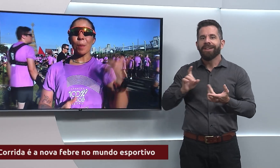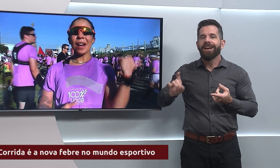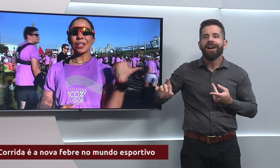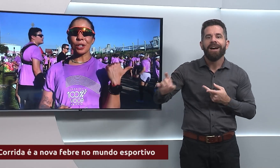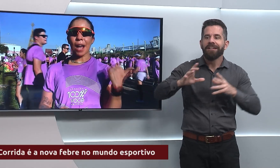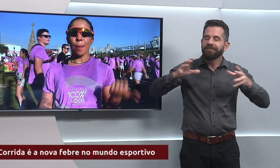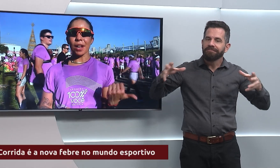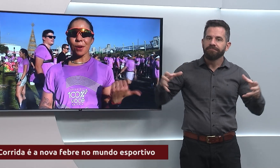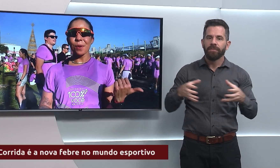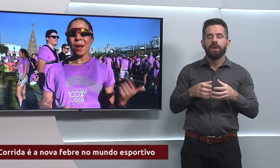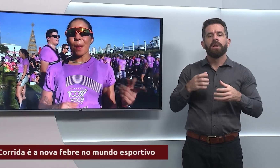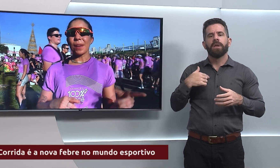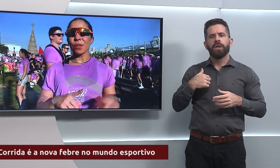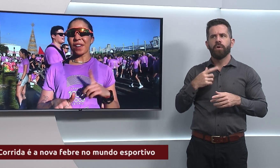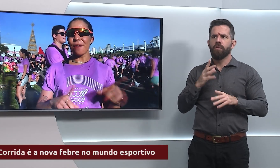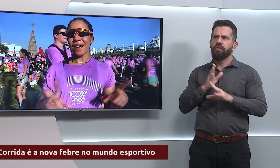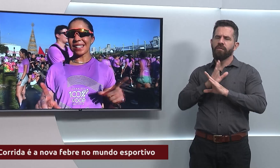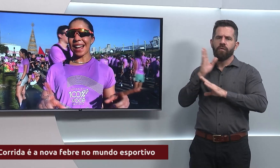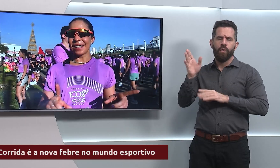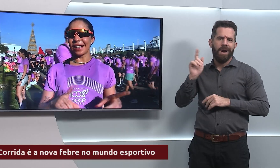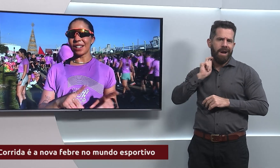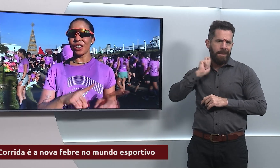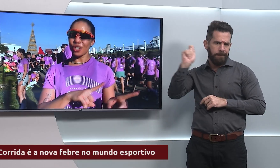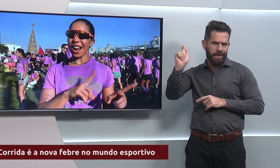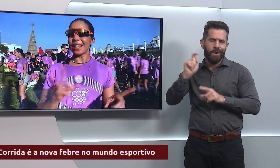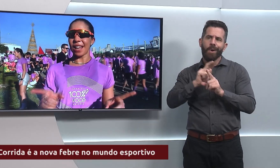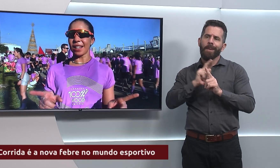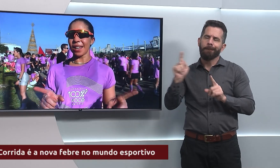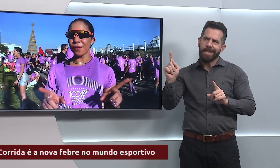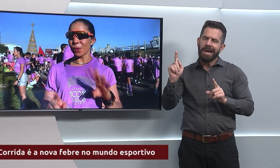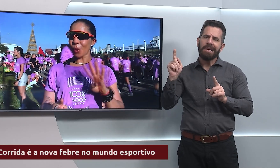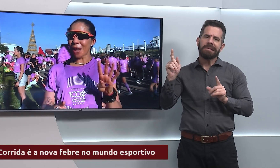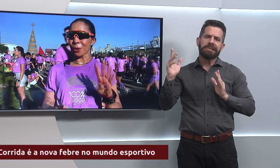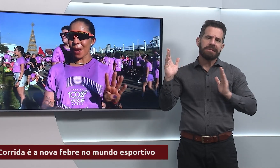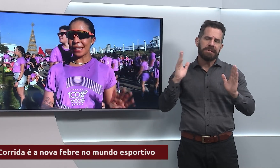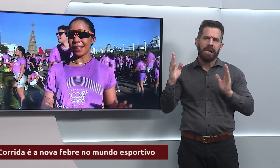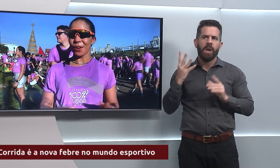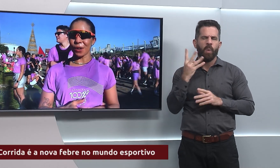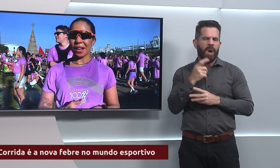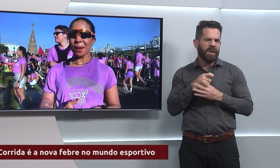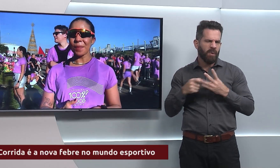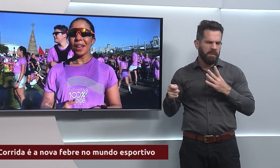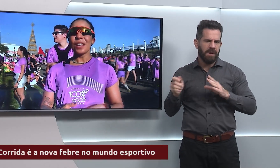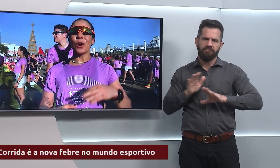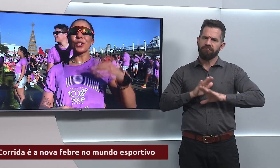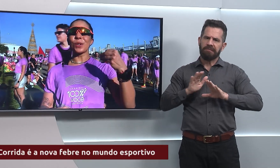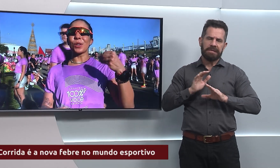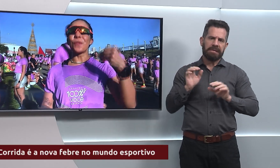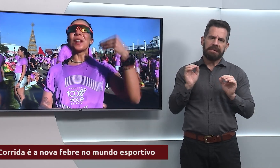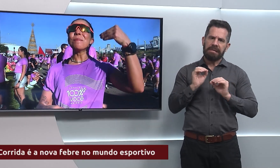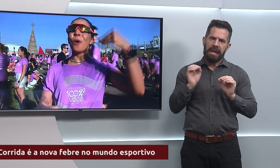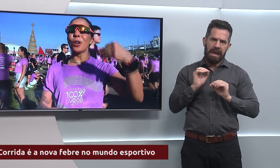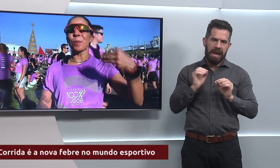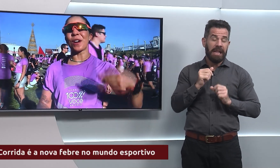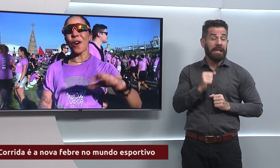maratona em abril, mas eu fiquei afastada de lá até aqui, fiquei uns 4 meses sem correr. E hoje eu sofri muito para correr